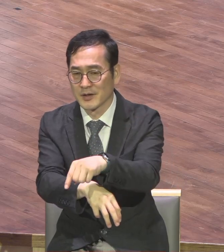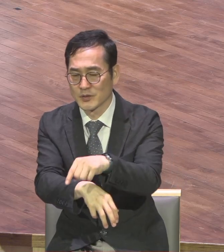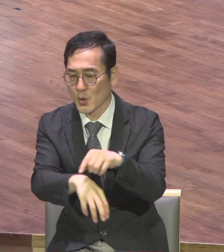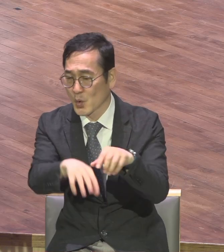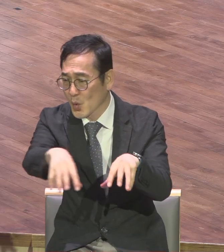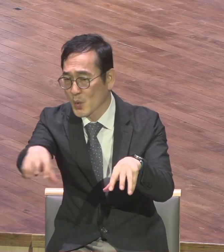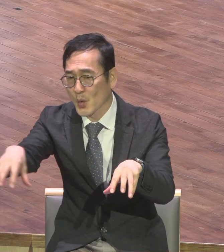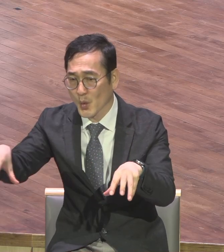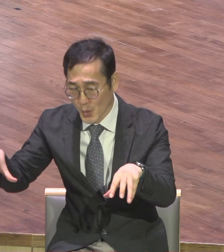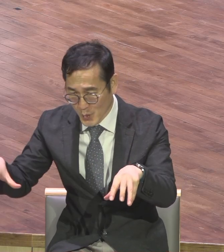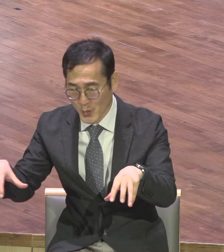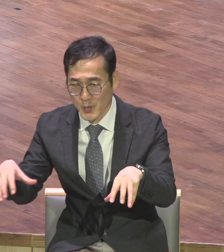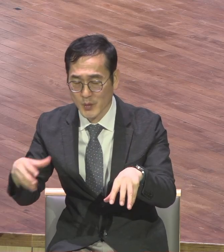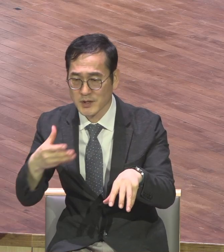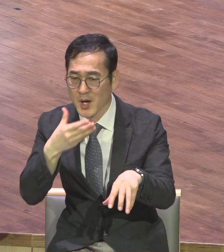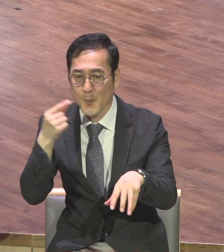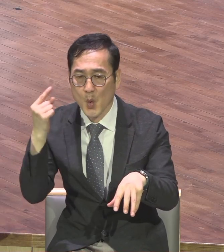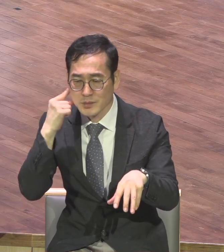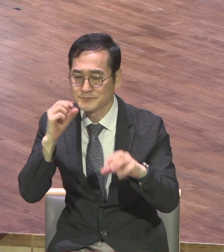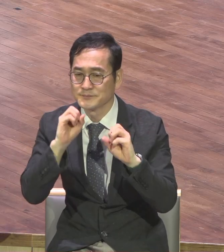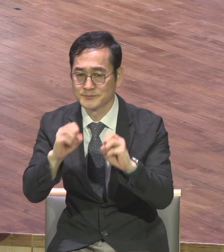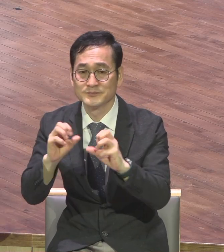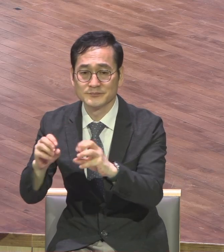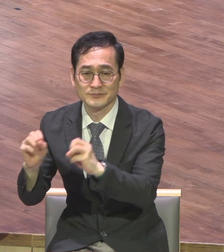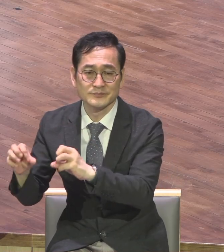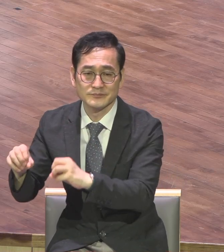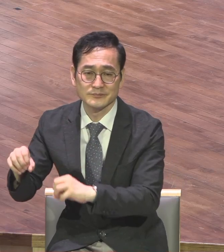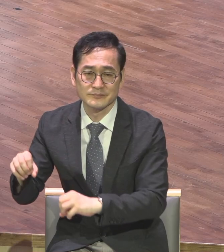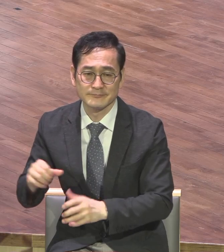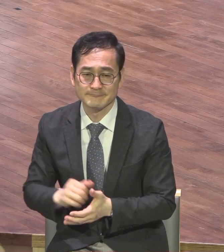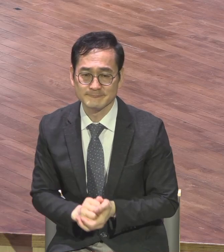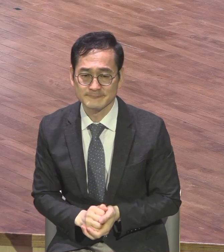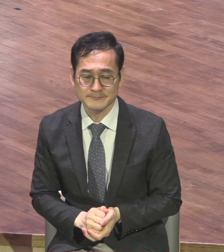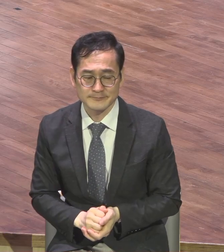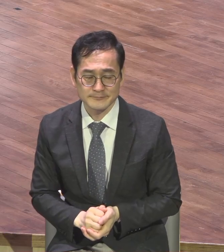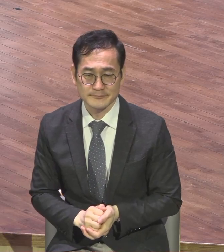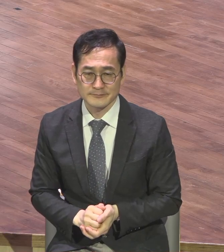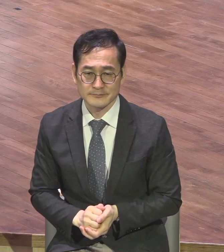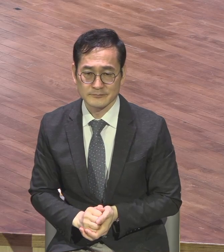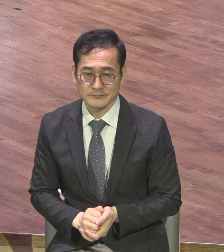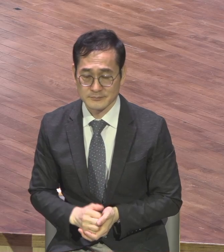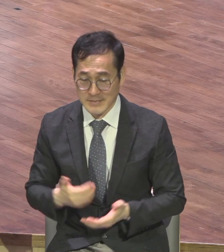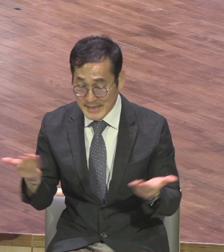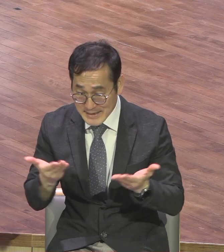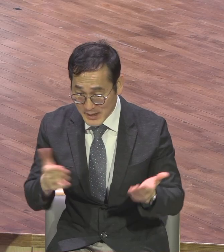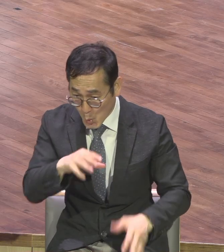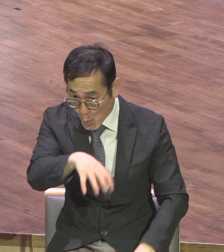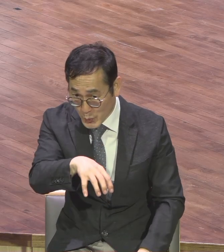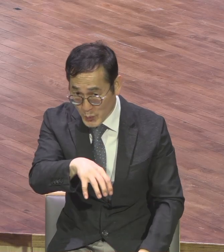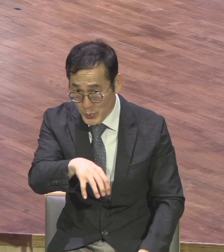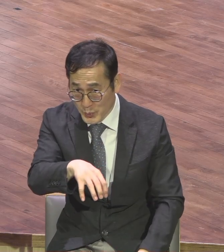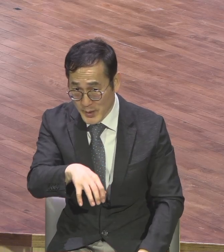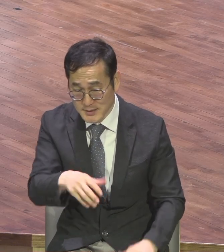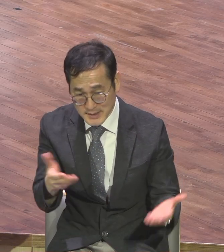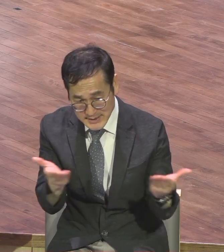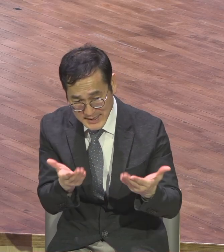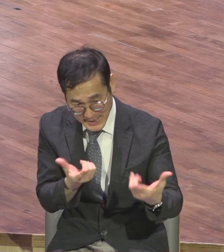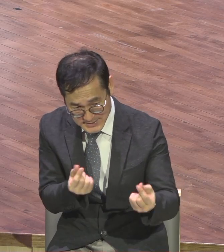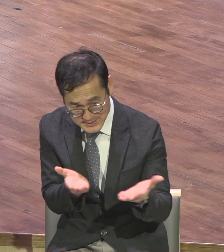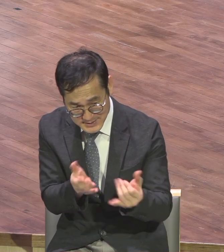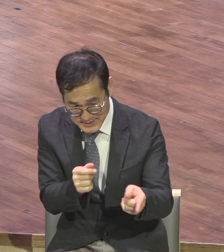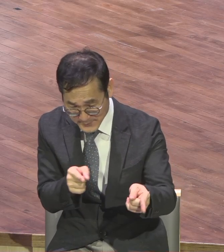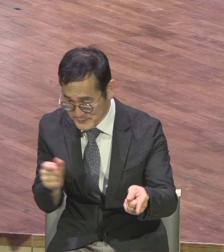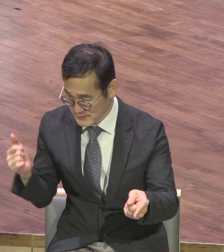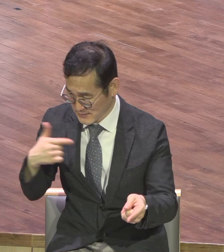축복을 누리는 것입니다. 그 직장에서, 그 사업장에서 내가 하는 삶의 현장에서 지속적인 복음 운동을